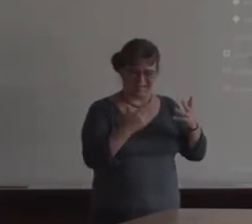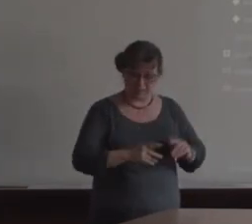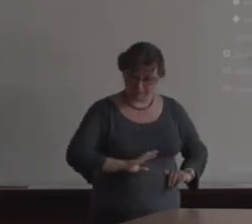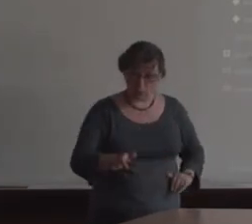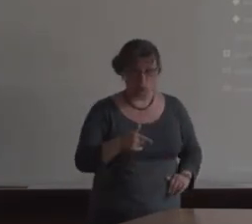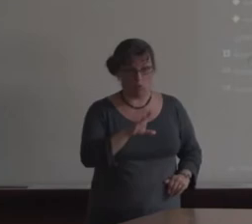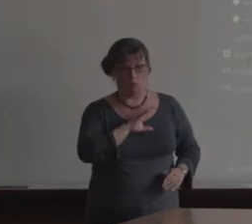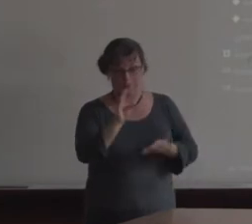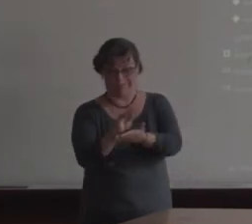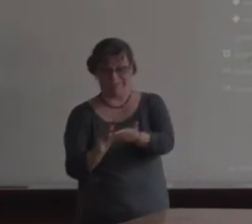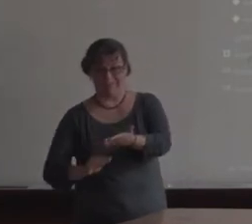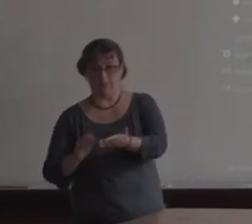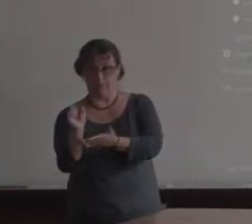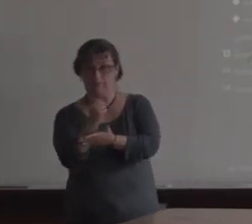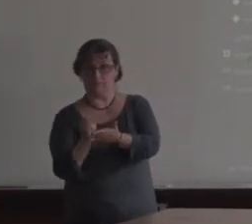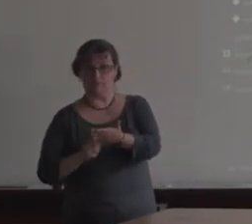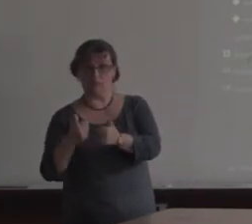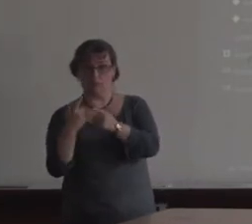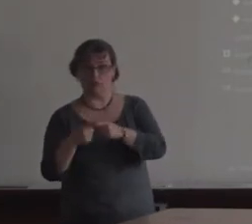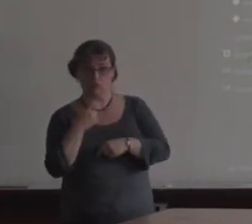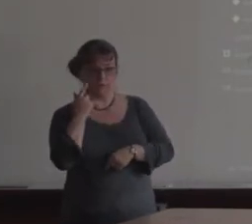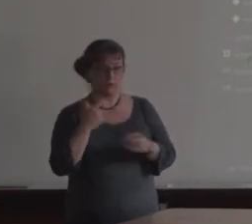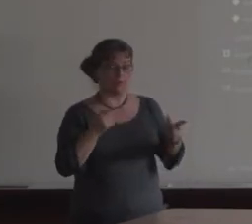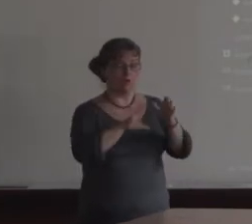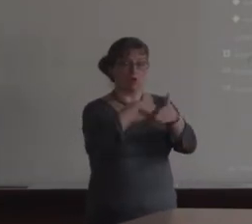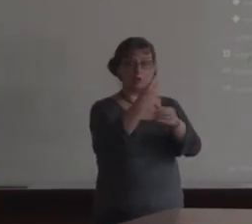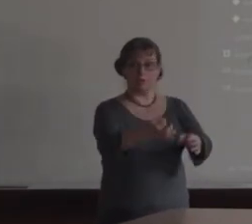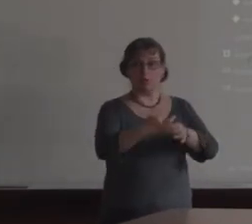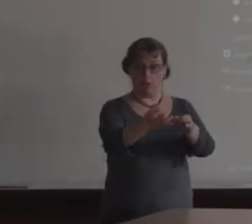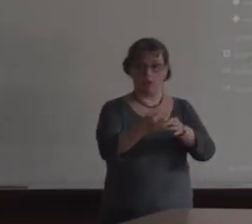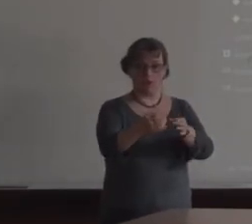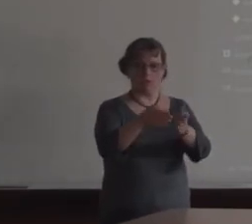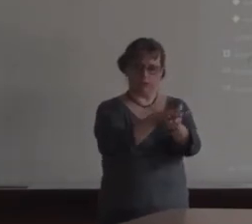tester des choses qui ont été imprimées sur la sortie standard.